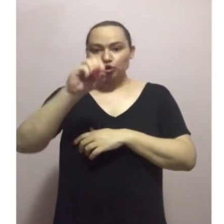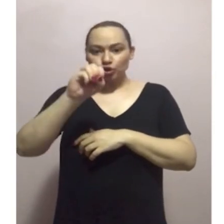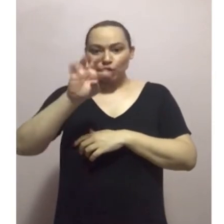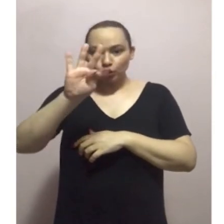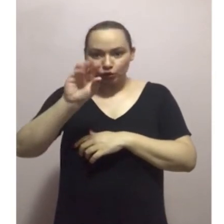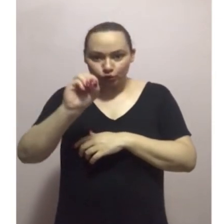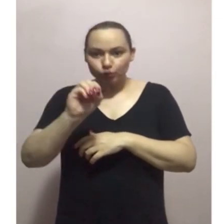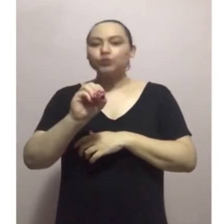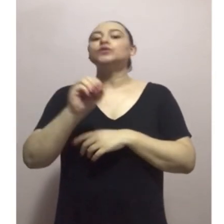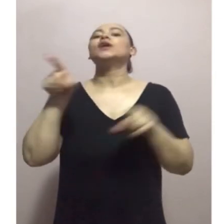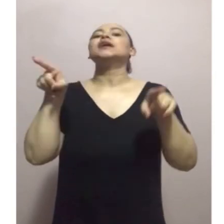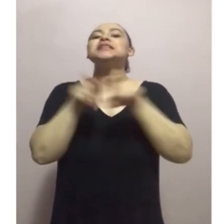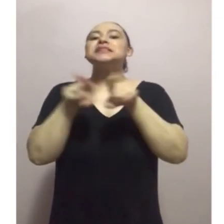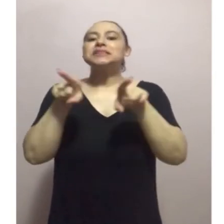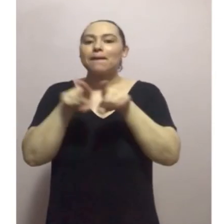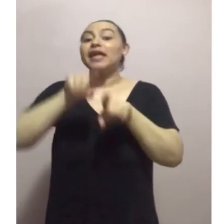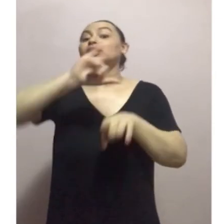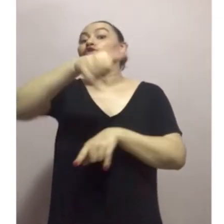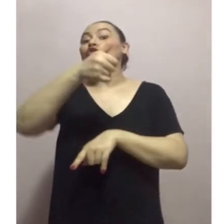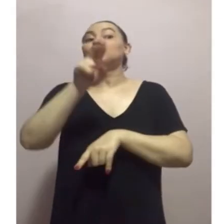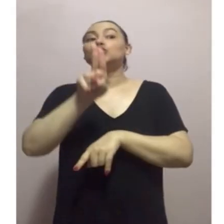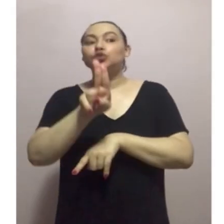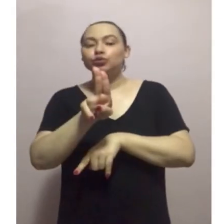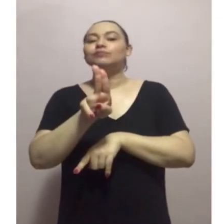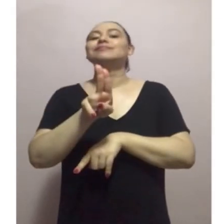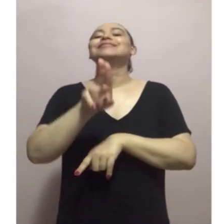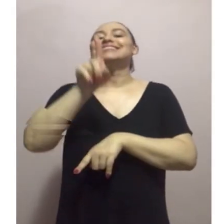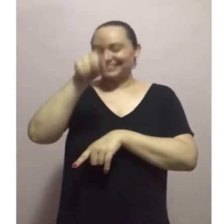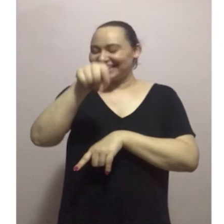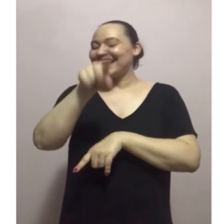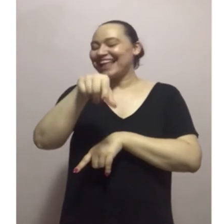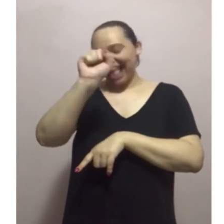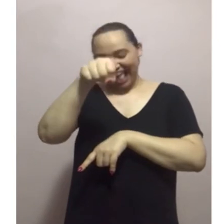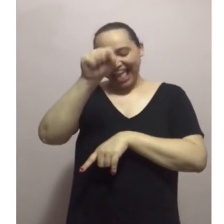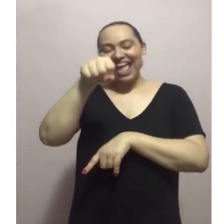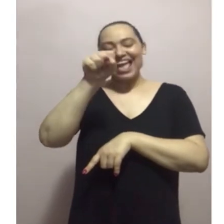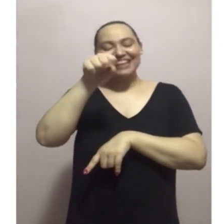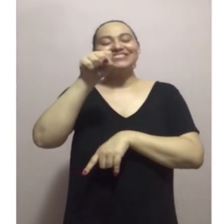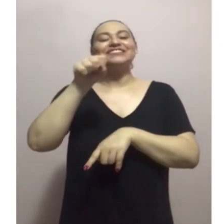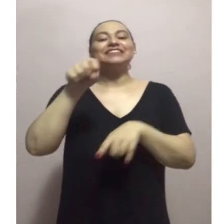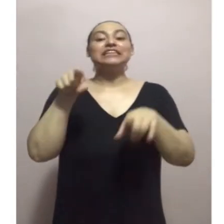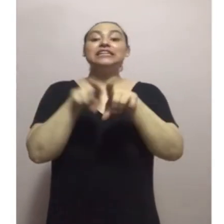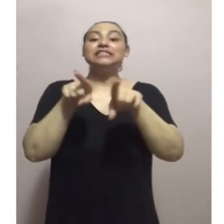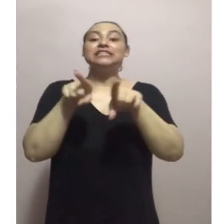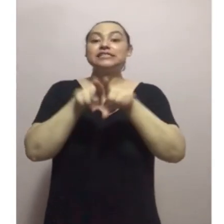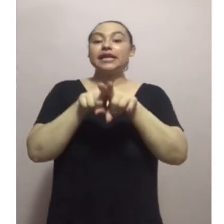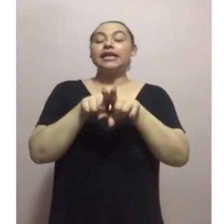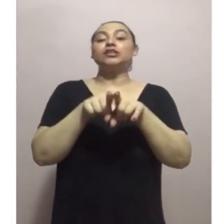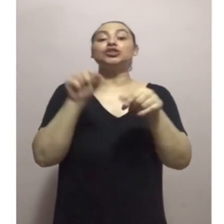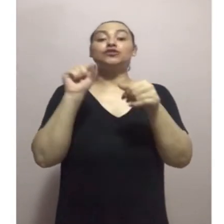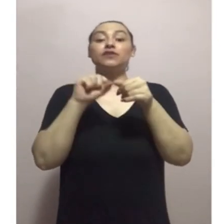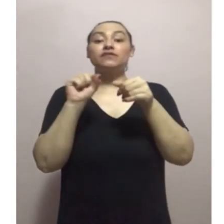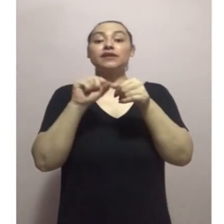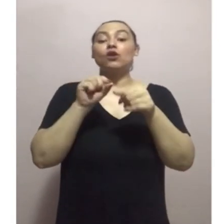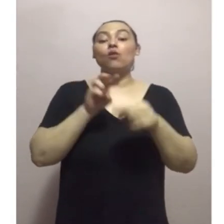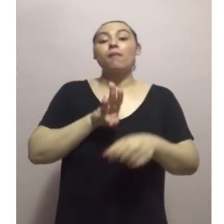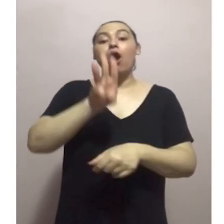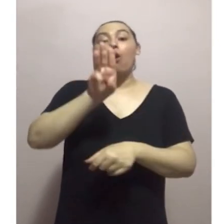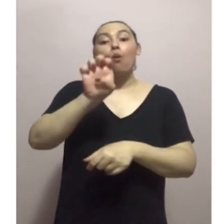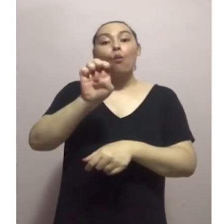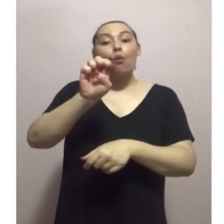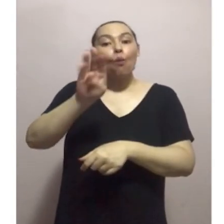tá aí nos assistindo, obrigada, Ju, ela por tá tudo. Aqui. Falei, Ju, a gente vai fazer uma